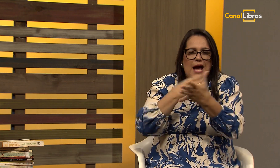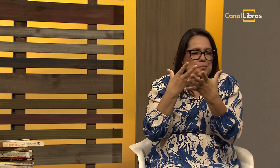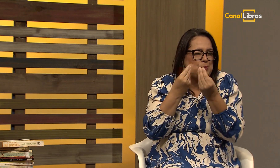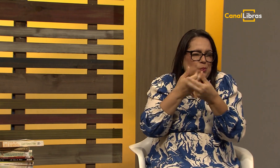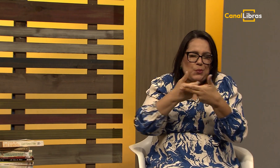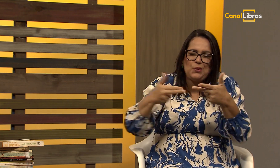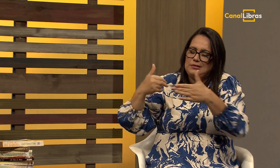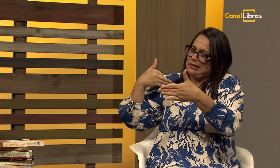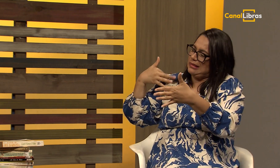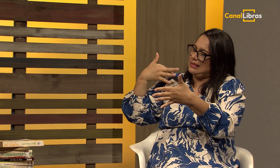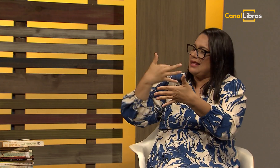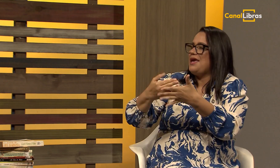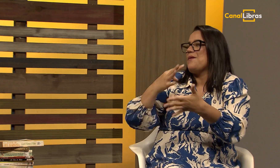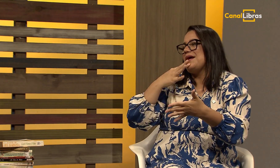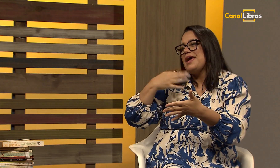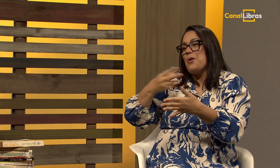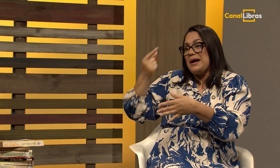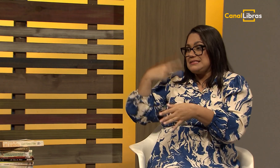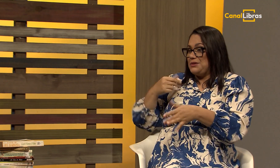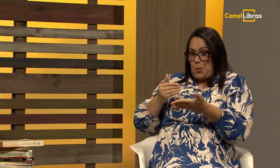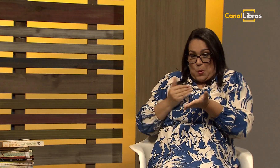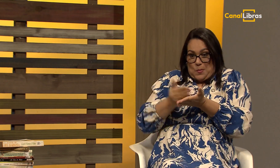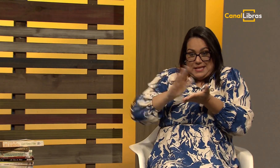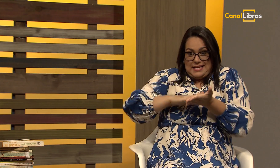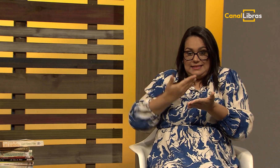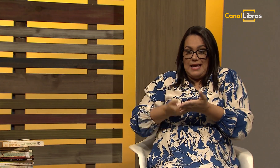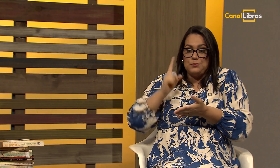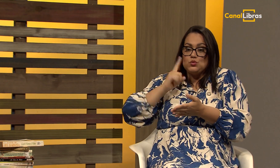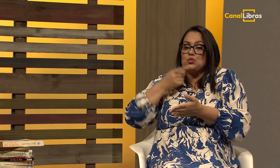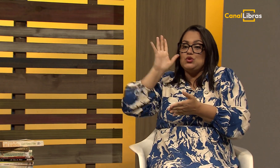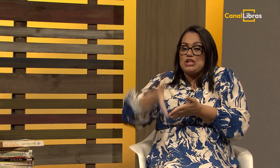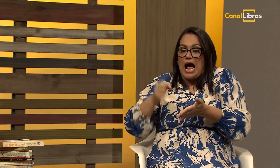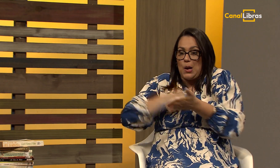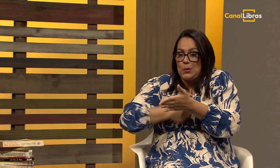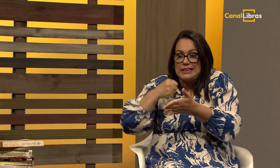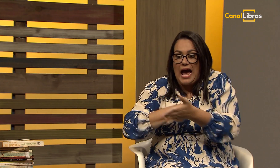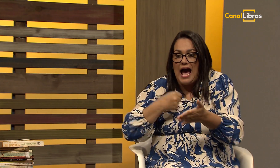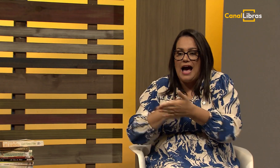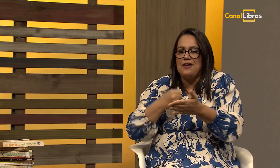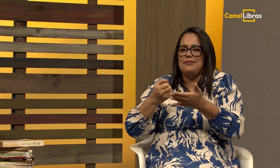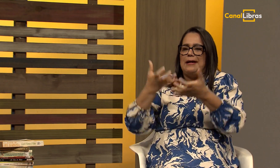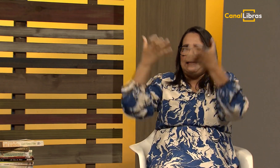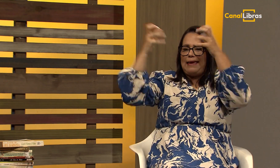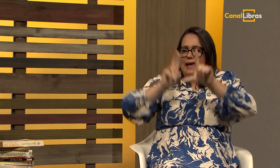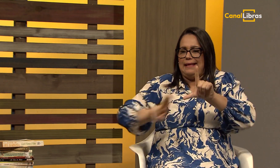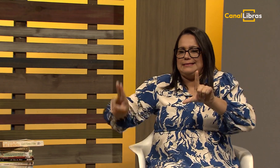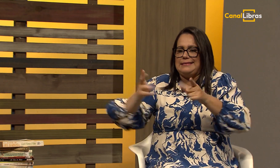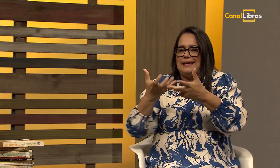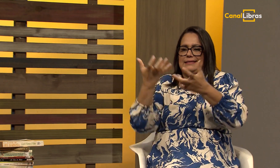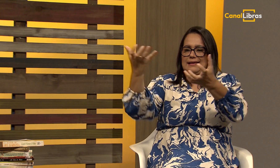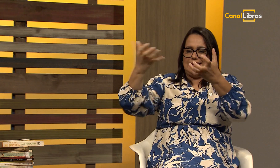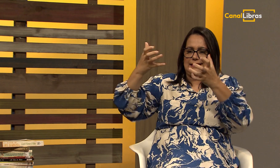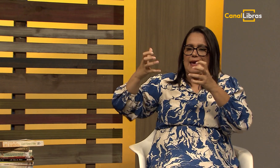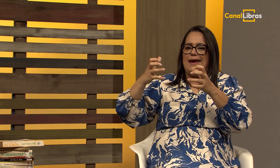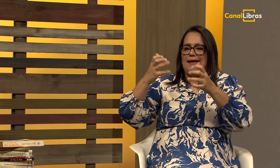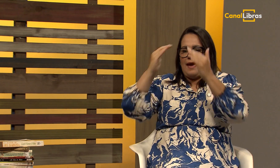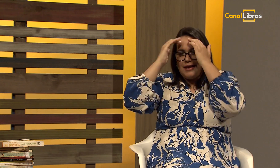lutando. Desde o começo do meu trabalho como intérprete, eu conheço essa luta por legendas, por respeito